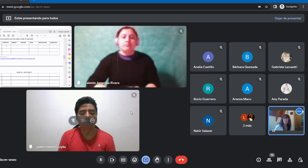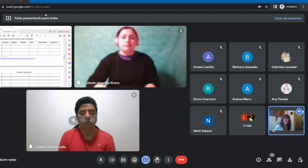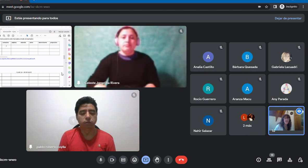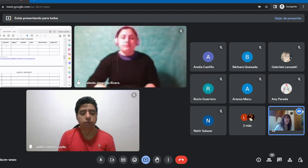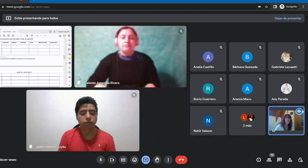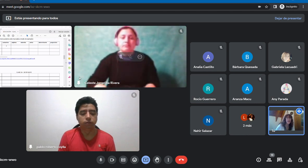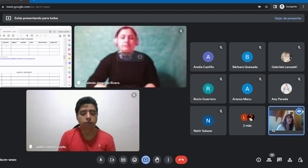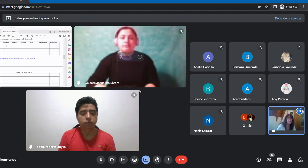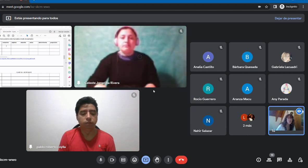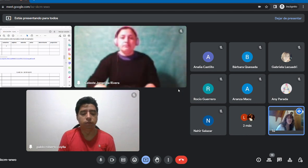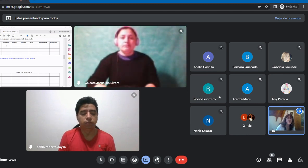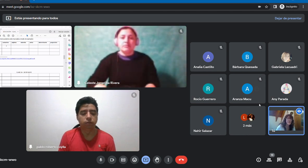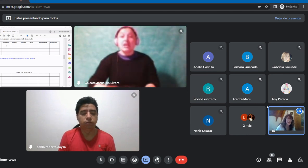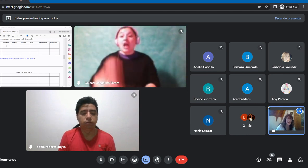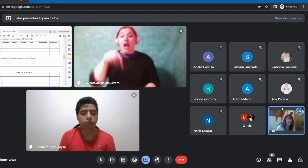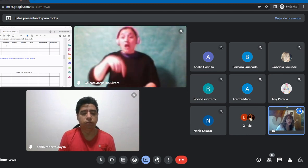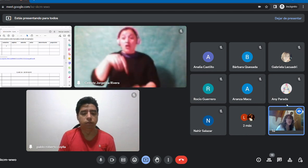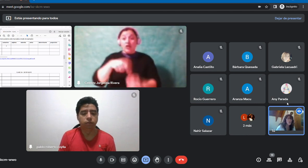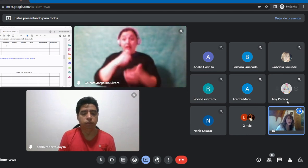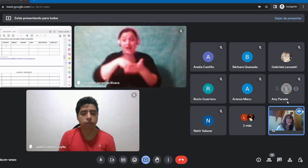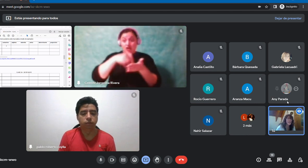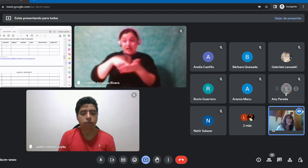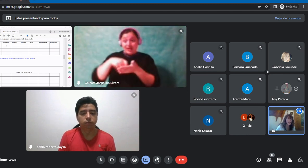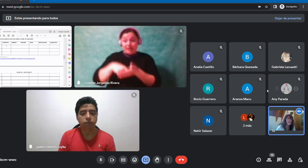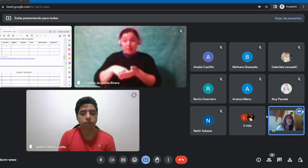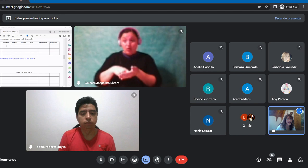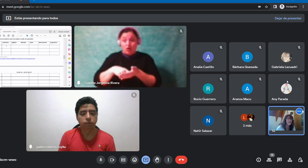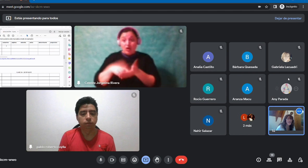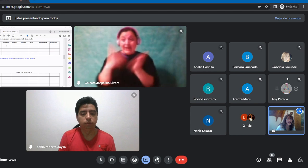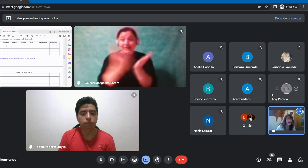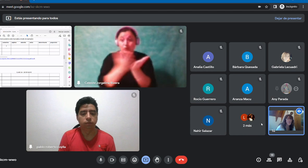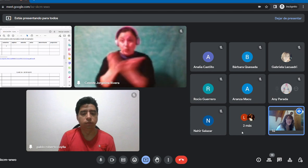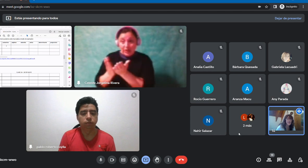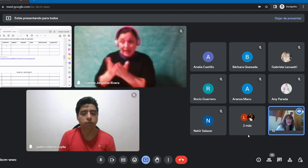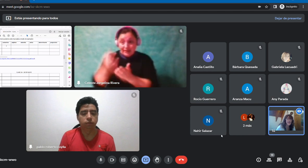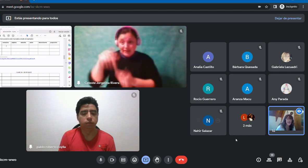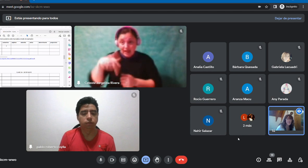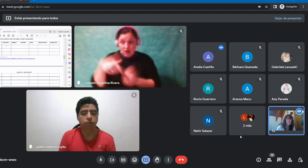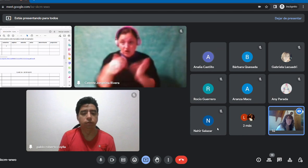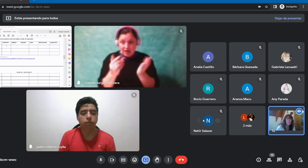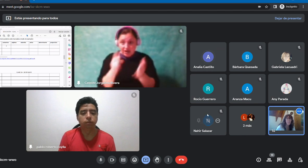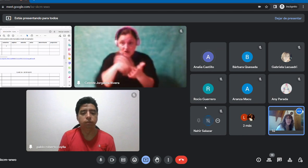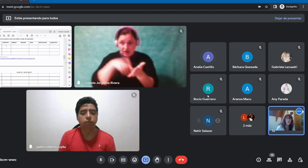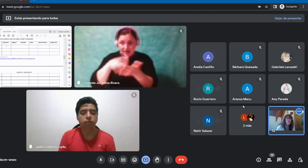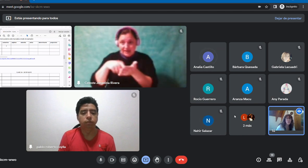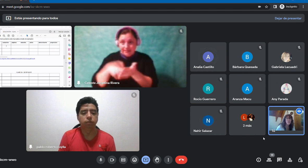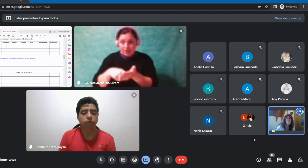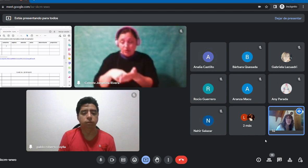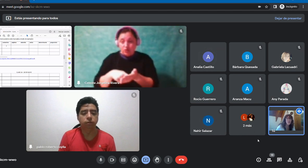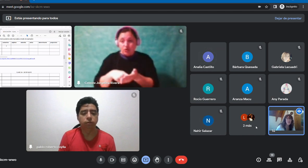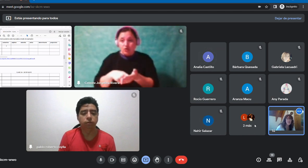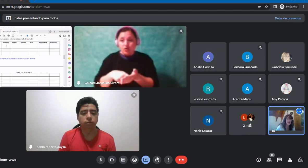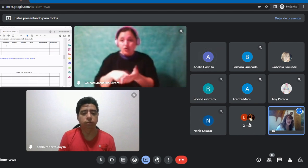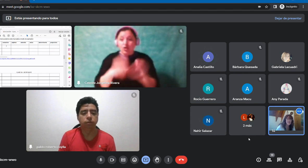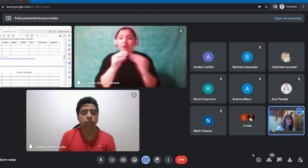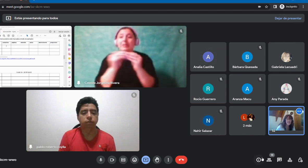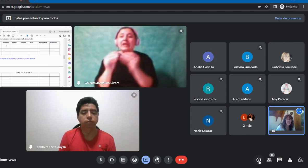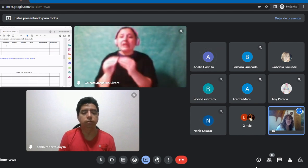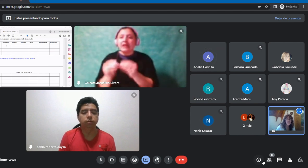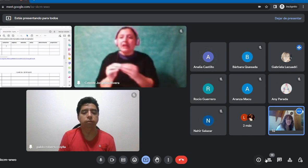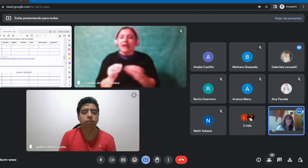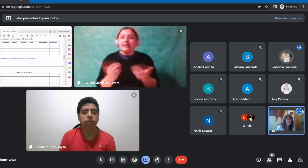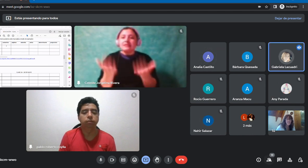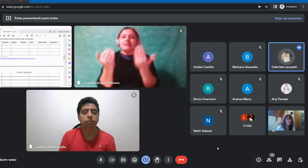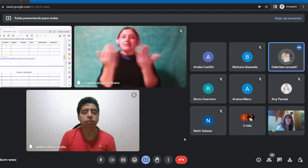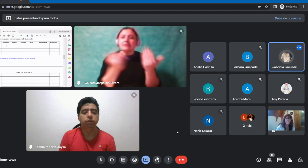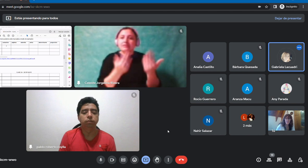¿Te parece que corrijamos el resto, Ani? Gabriela, Rocío.